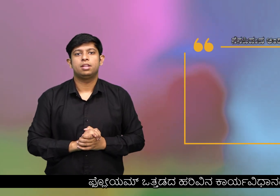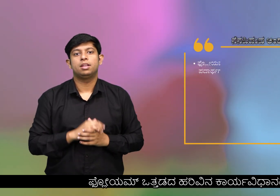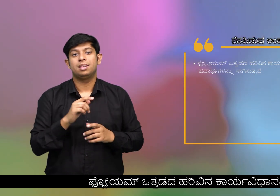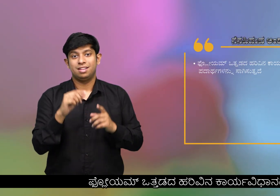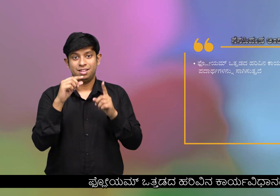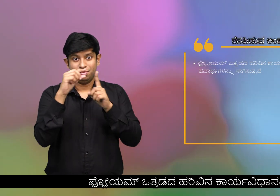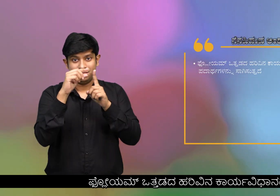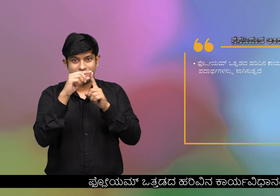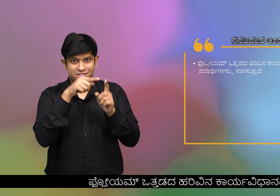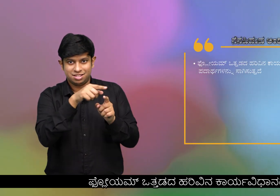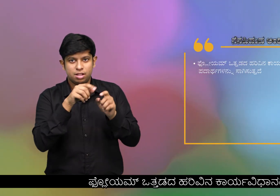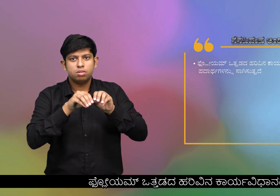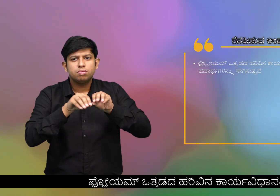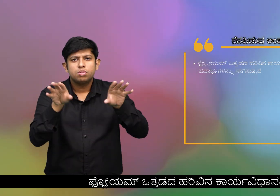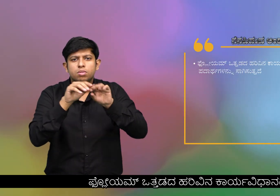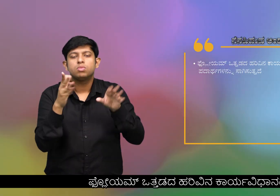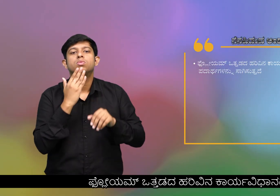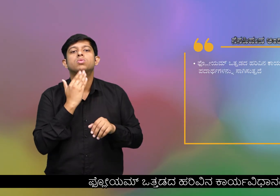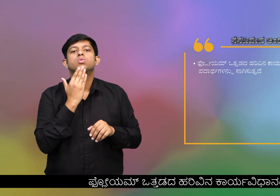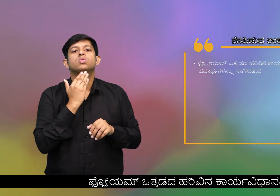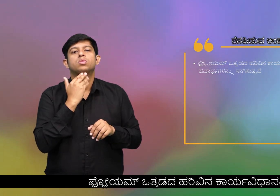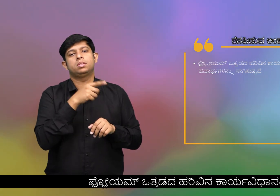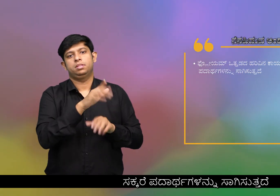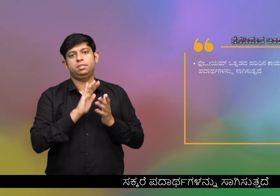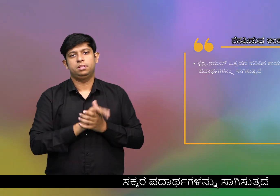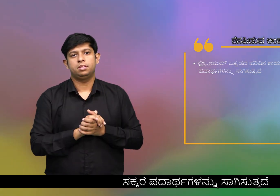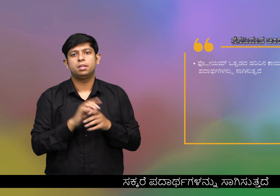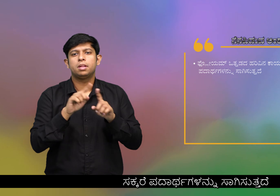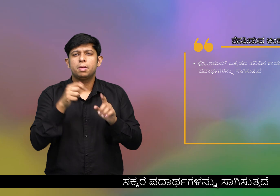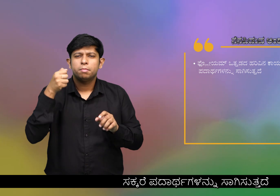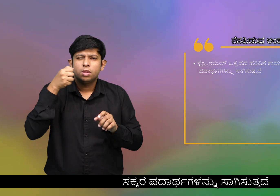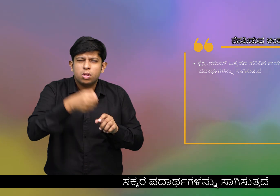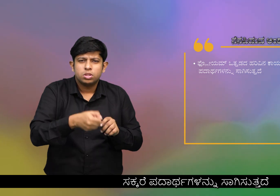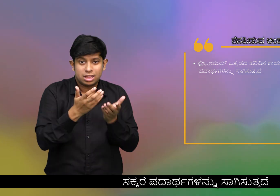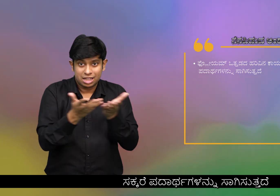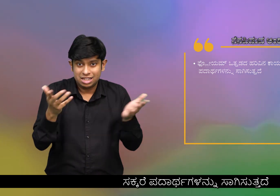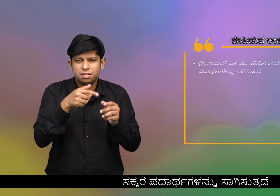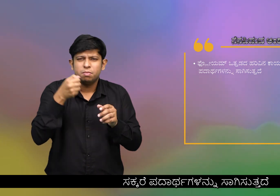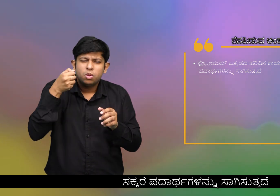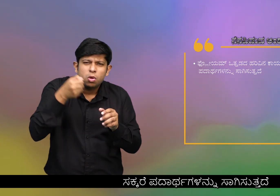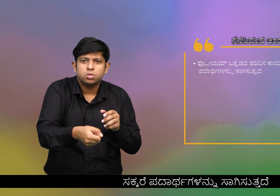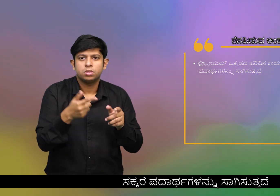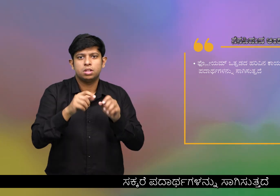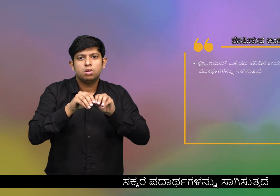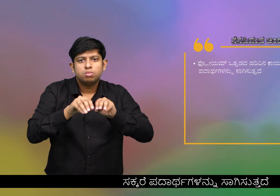ಫ್ಲೋಯಂ ಒತ್ತಡದ ಹರಿವಿನ ಕಾರ್ಯವಿಧಾನದಿಂದ ಸಕ್ಕರೆ ಪದಾರ್ಥಗಳನ್ನು ಸಾಗಿಸುತ್ತದೆ.